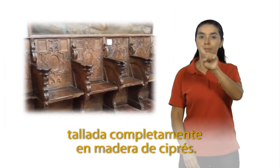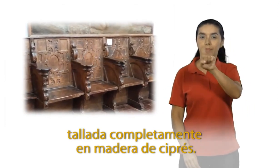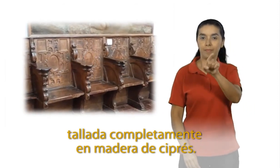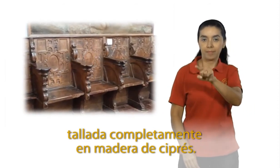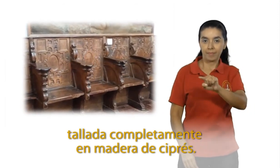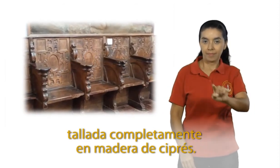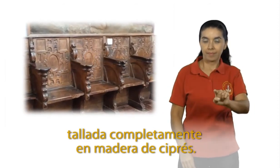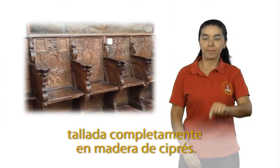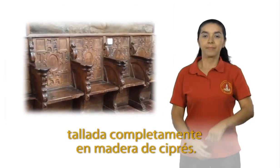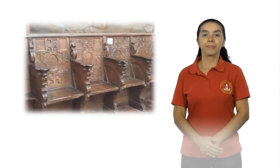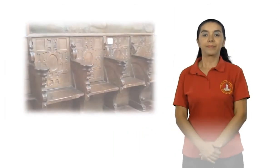¡Gracias!